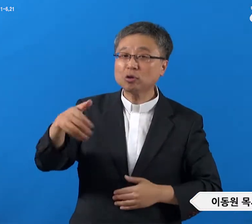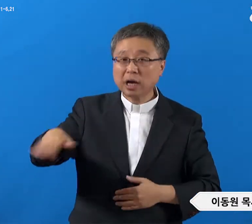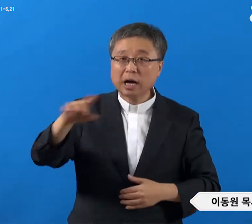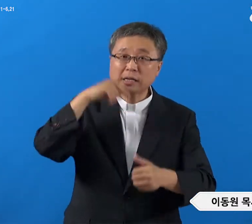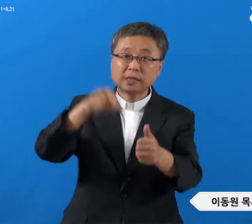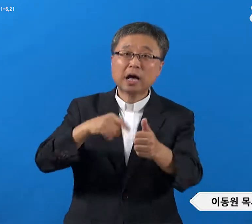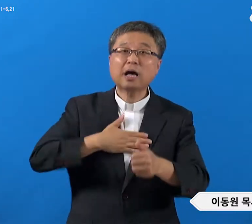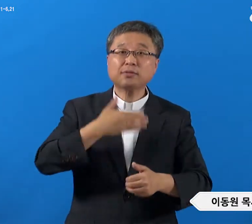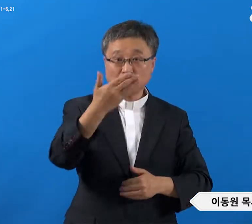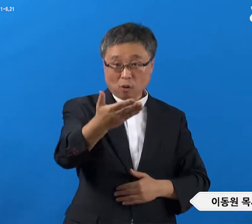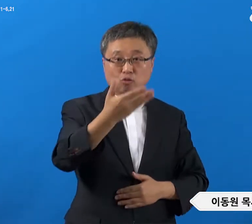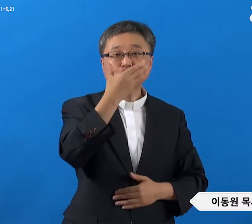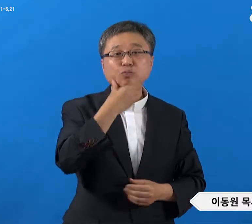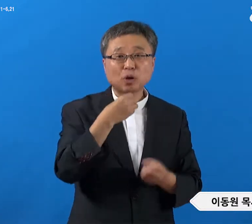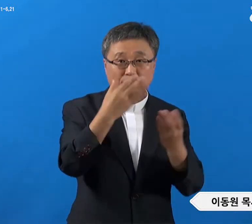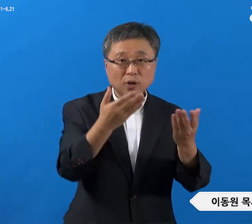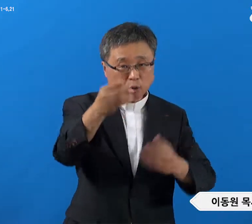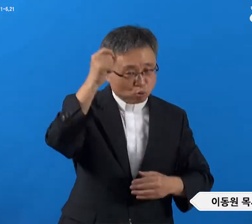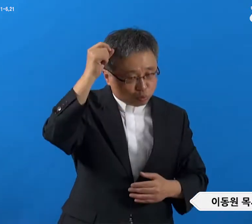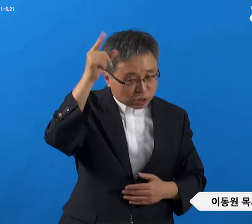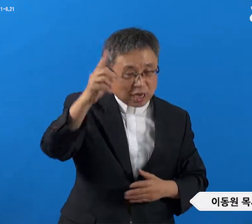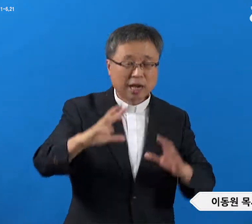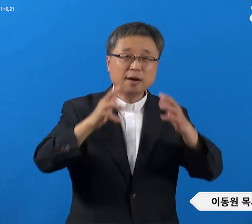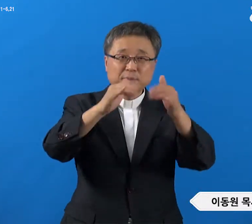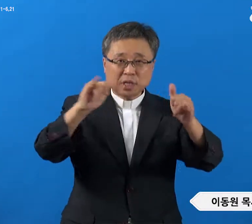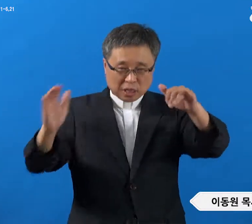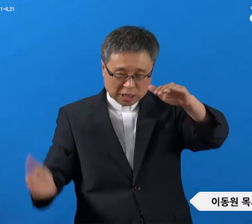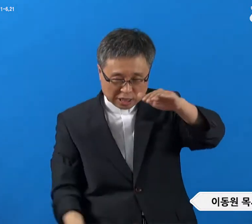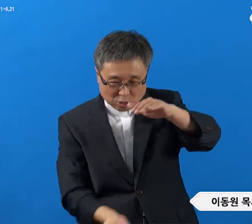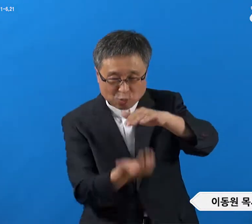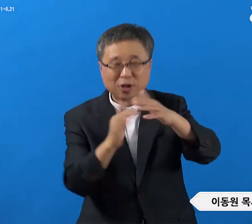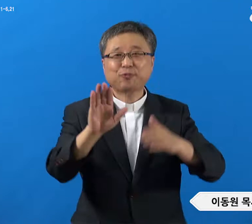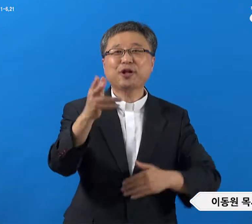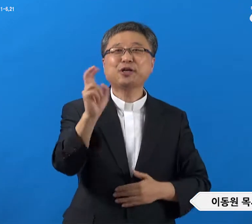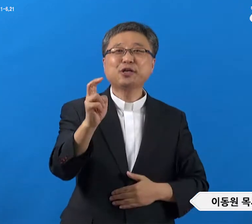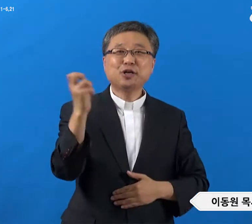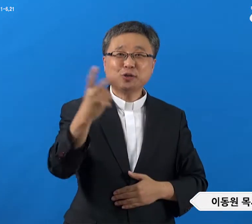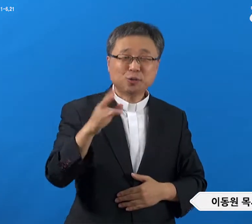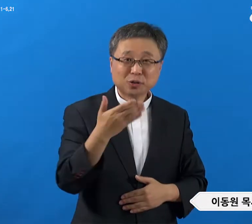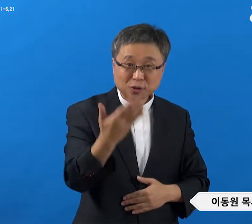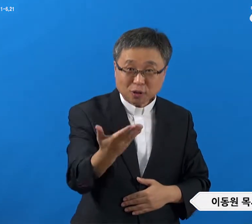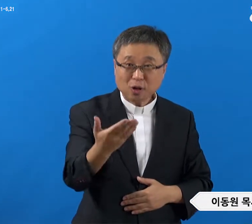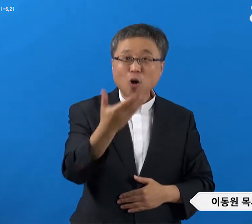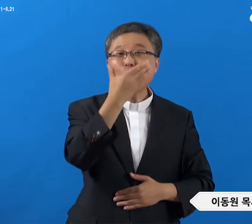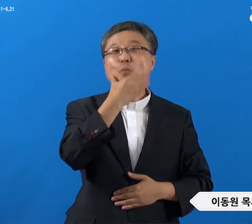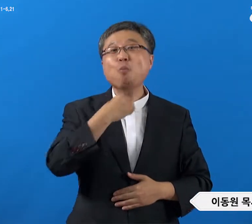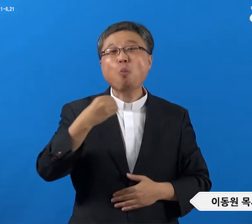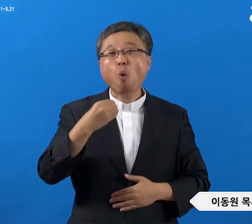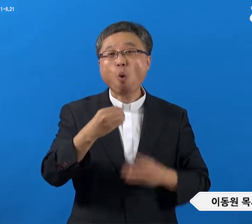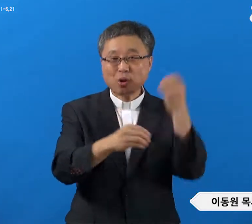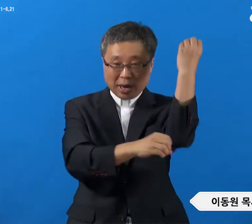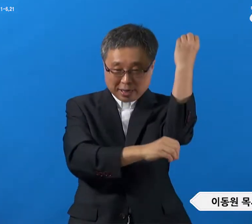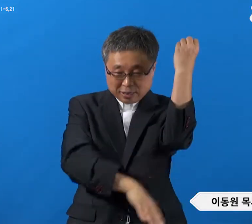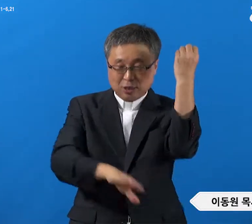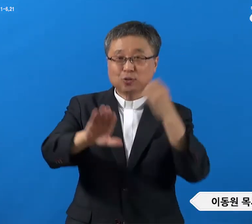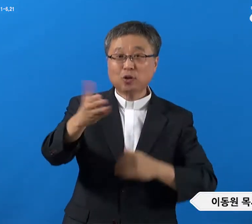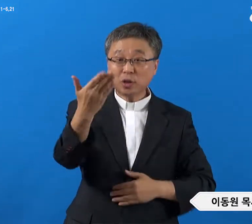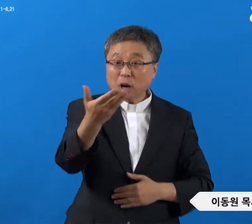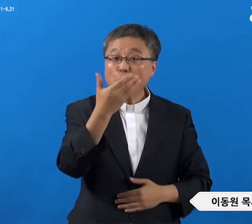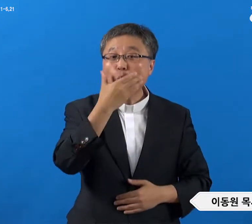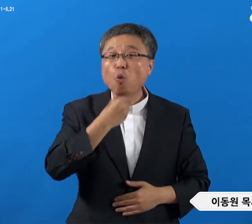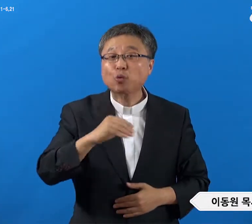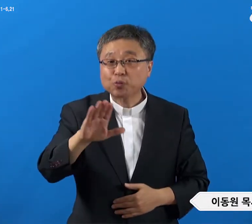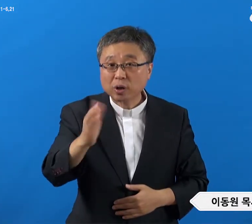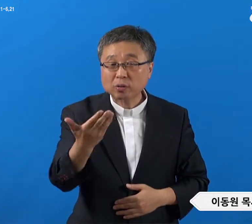너를 축복한다. 너는 위대한 민족을 이루게 될 것이다. 그리고 너는 복의 근원이 될 것이다. 네가 복이 될